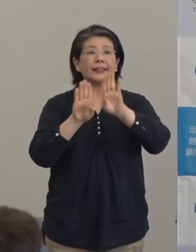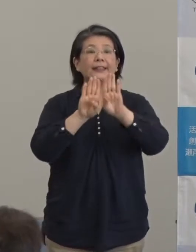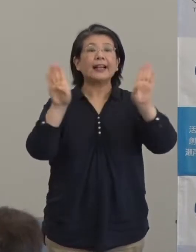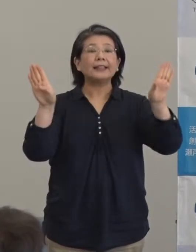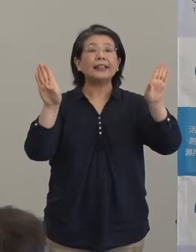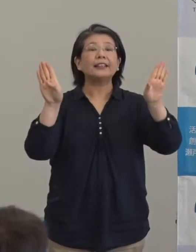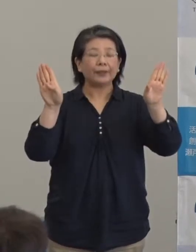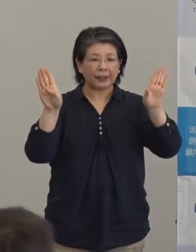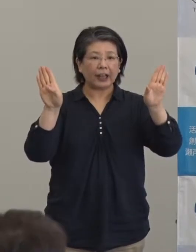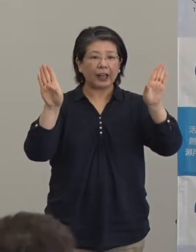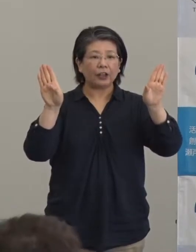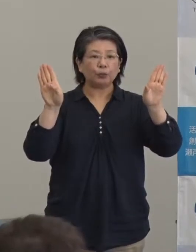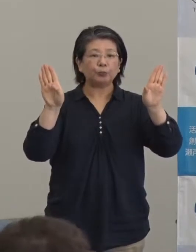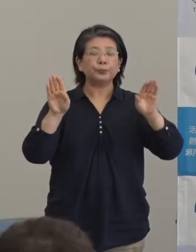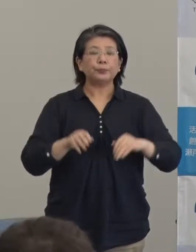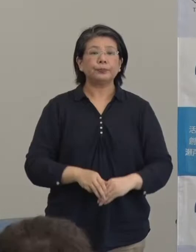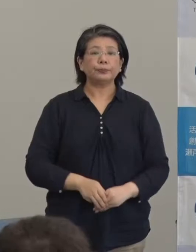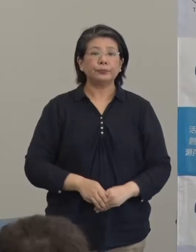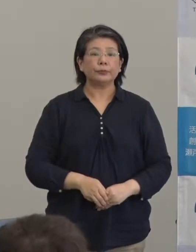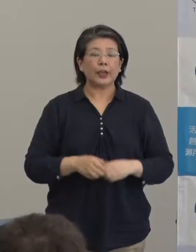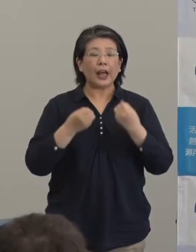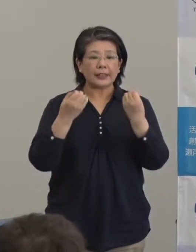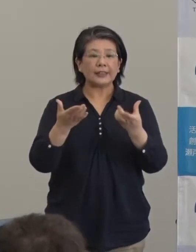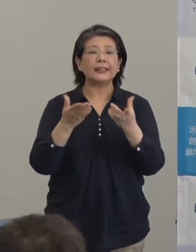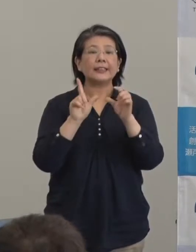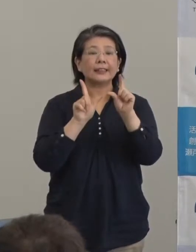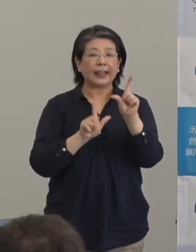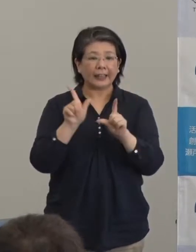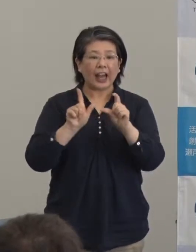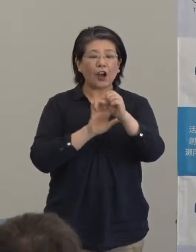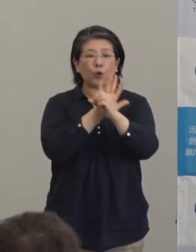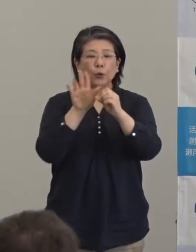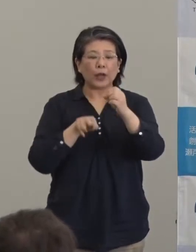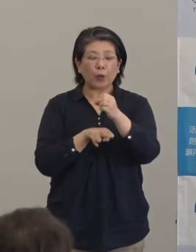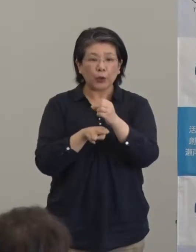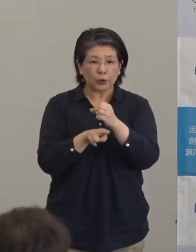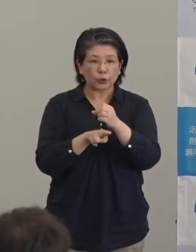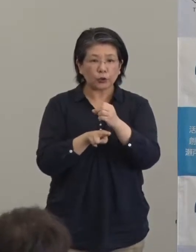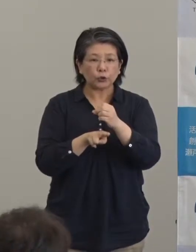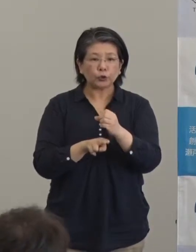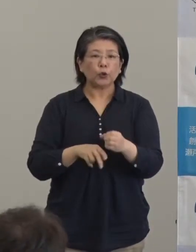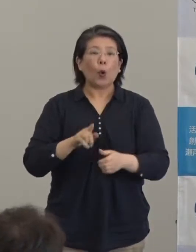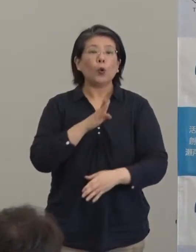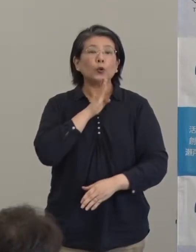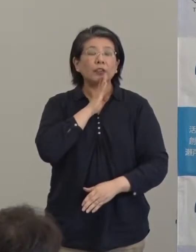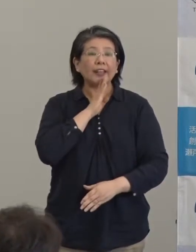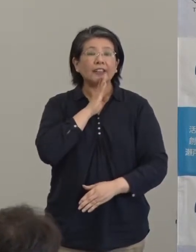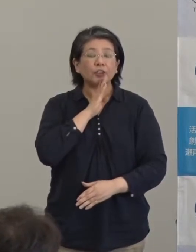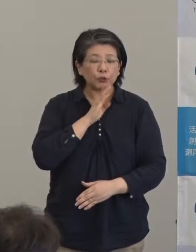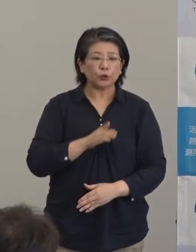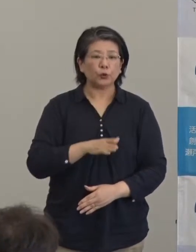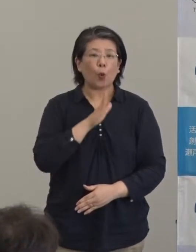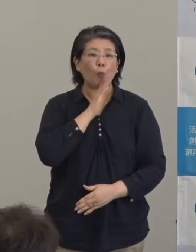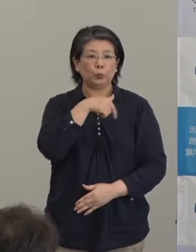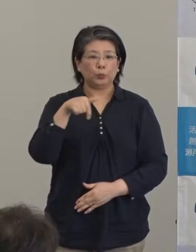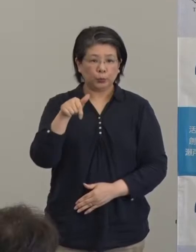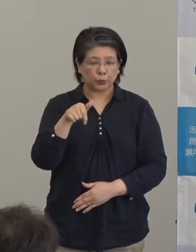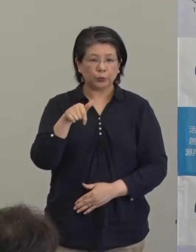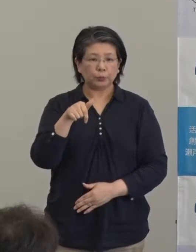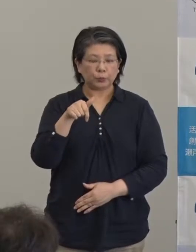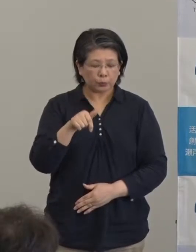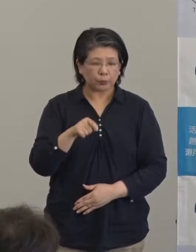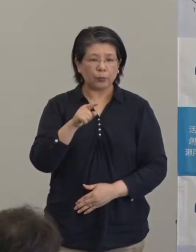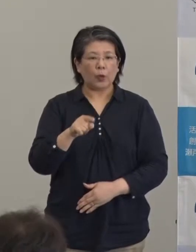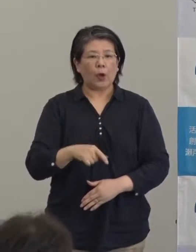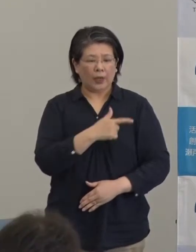いたしました、新型コロナウイルスの対策本部会議におきまして、感染症拡大に最大限配慮した